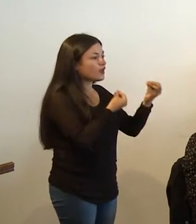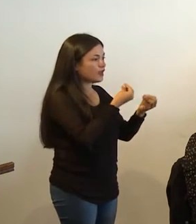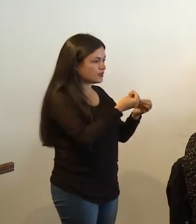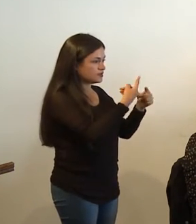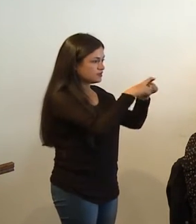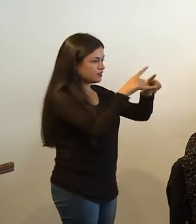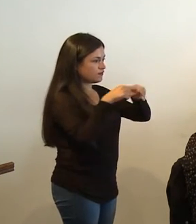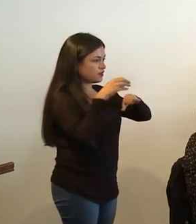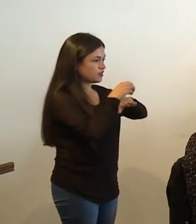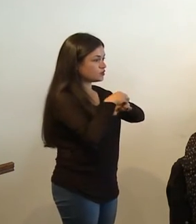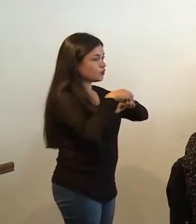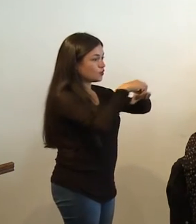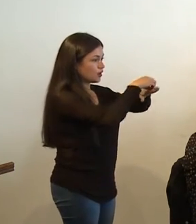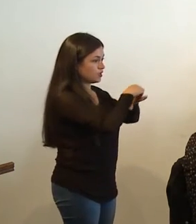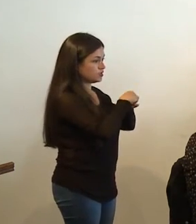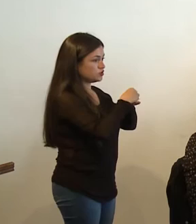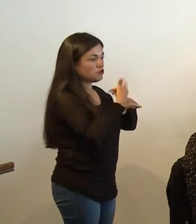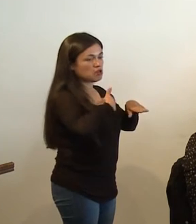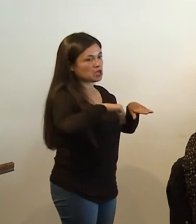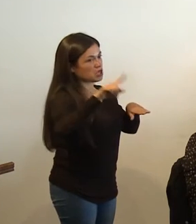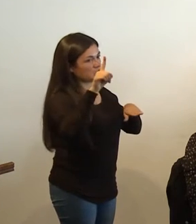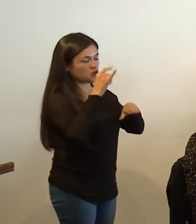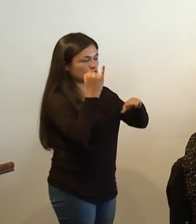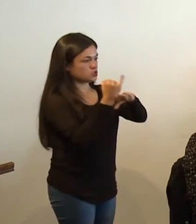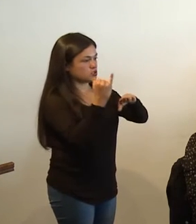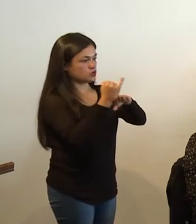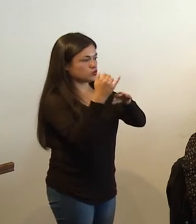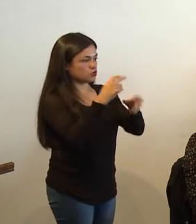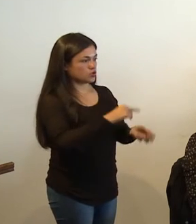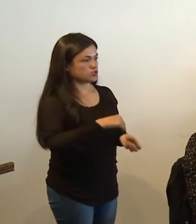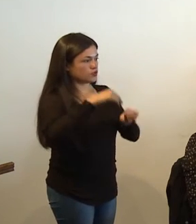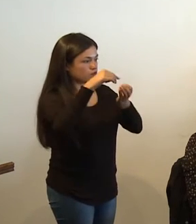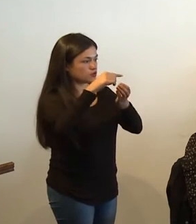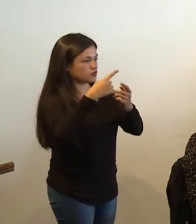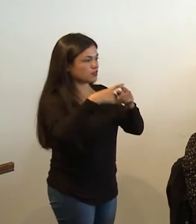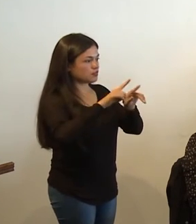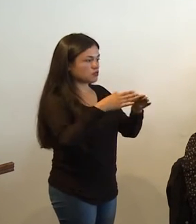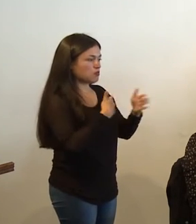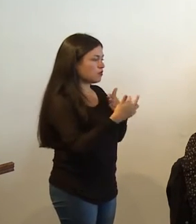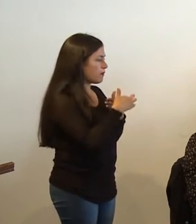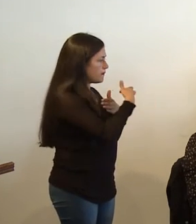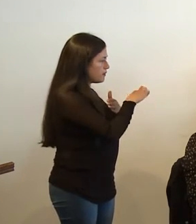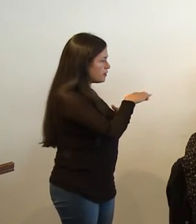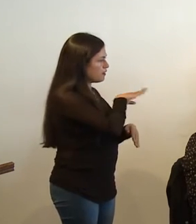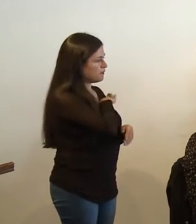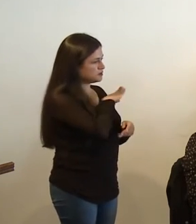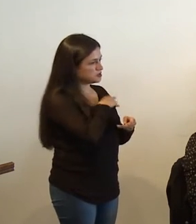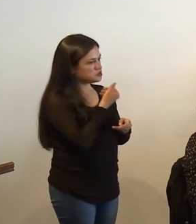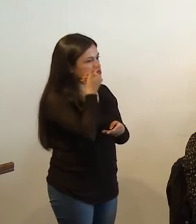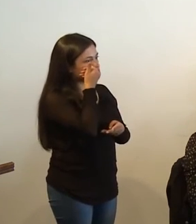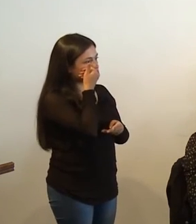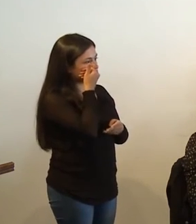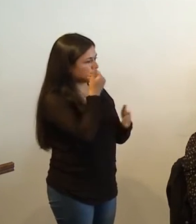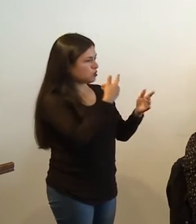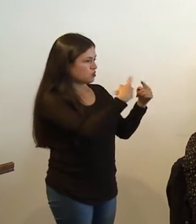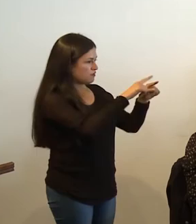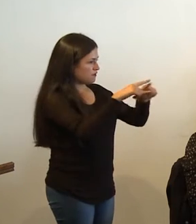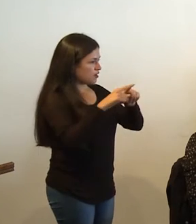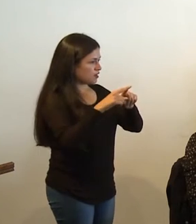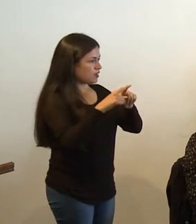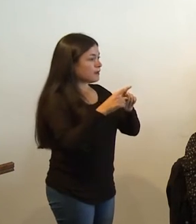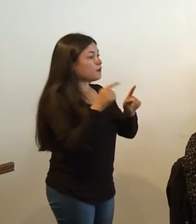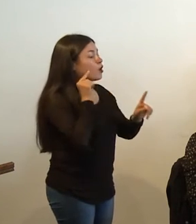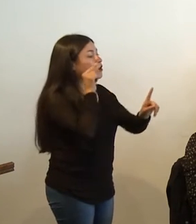de la sociedad que no son instituciones educativas en cualquier etapa, nivel o modalidad, y que tiene como finalidad ampliar y